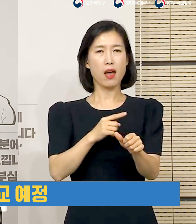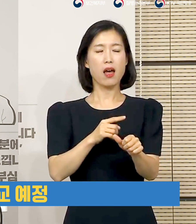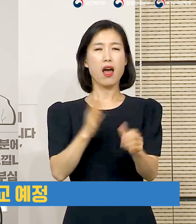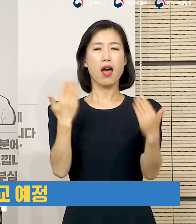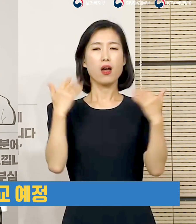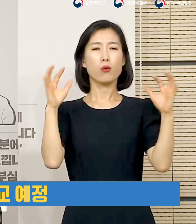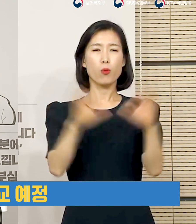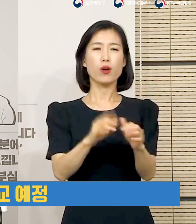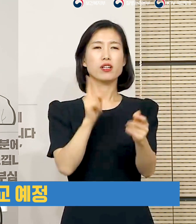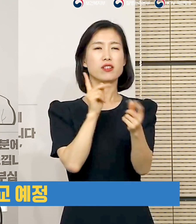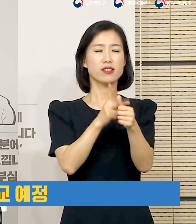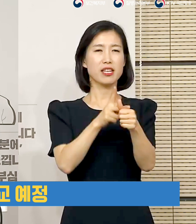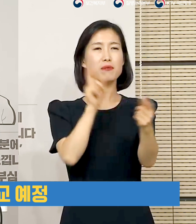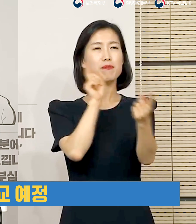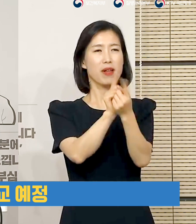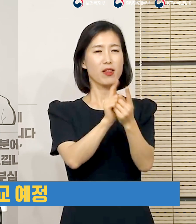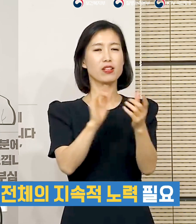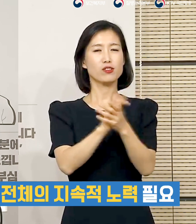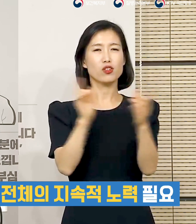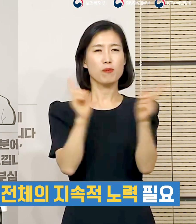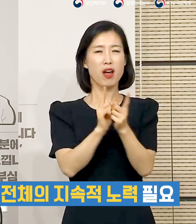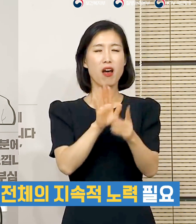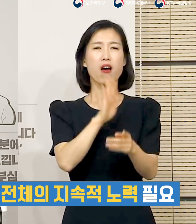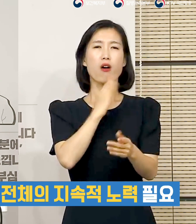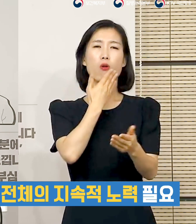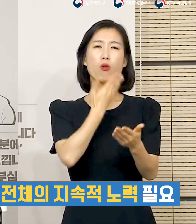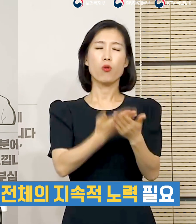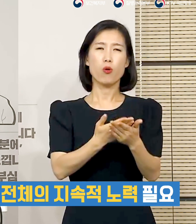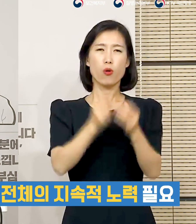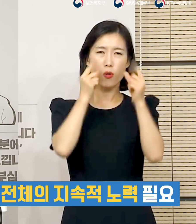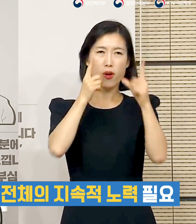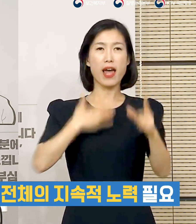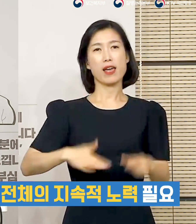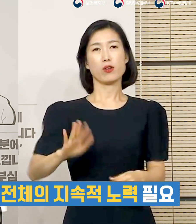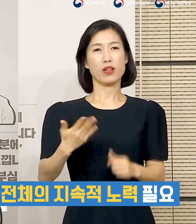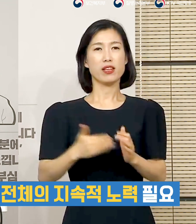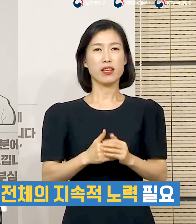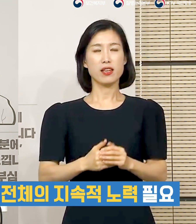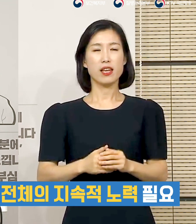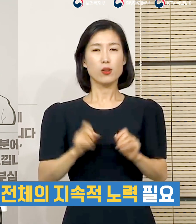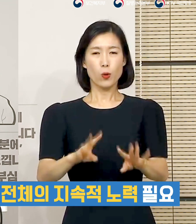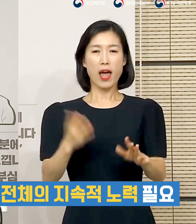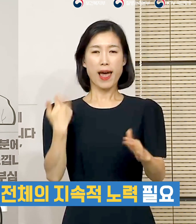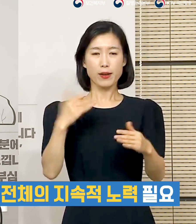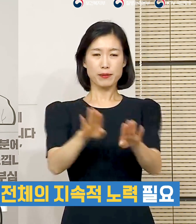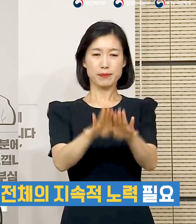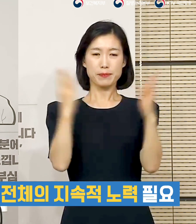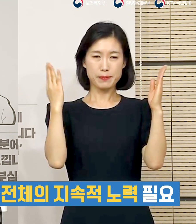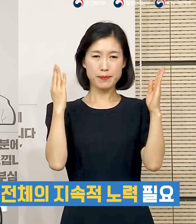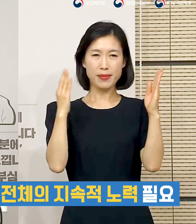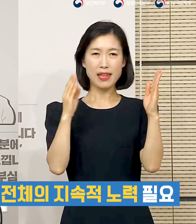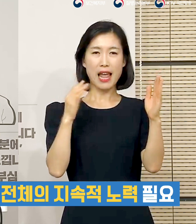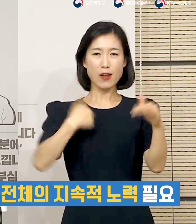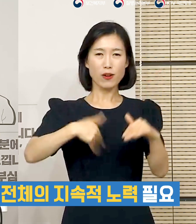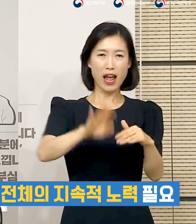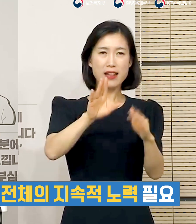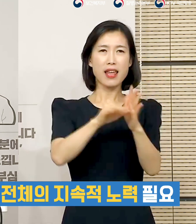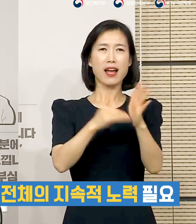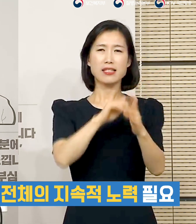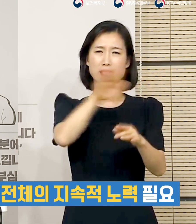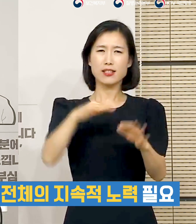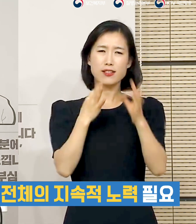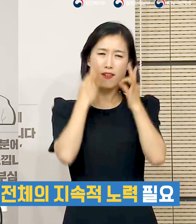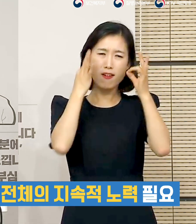얼마나 소중한 일인지 알고 있습니다. 그리고 그동안 여기까지 오는데 우리가 얼마나 많은 노력을 하였는지도